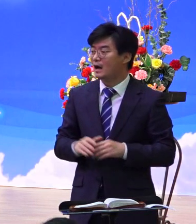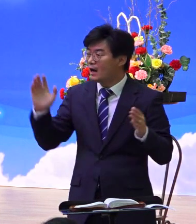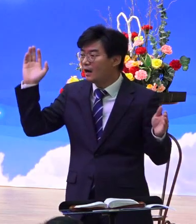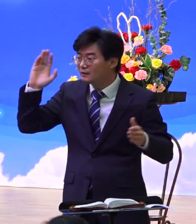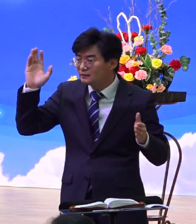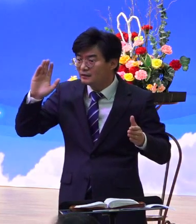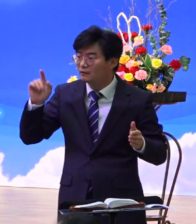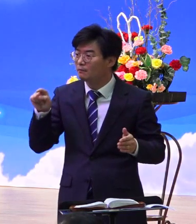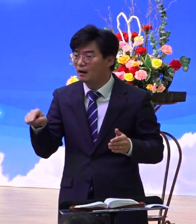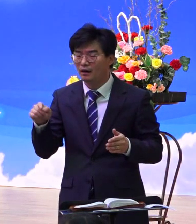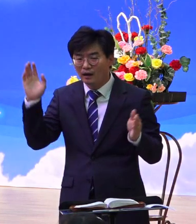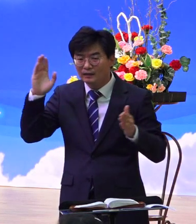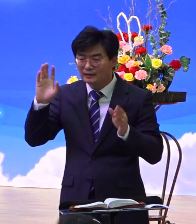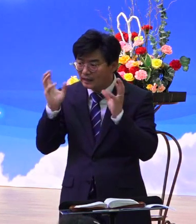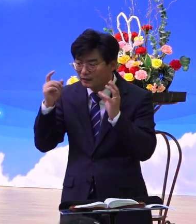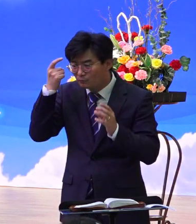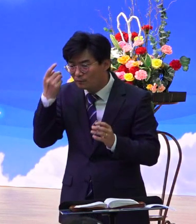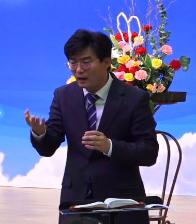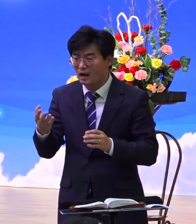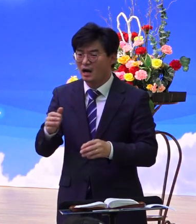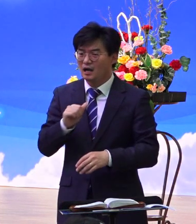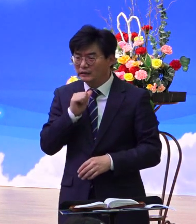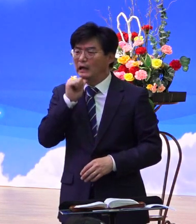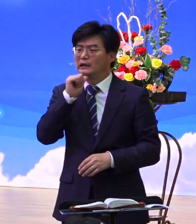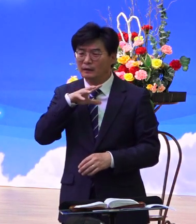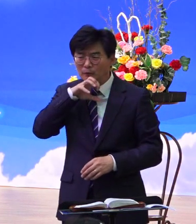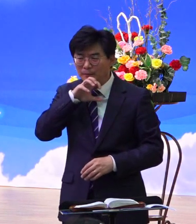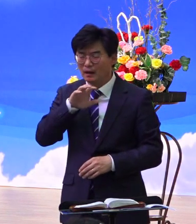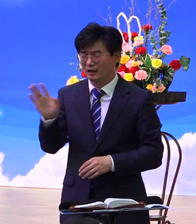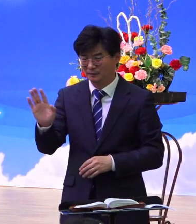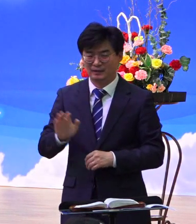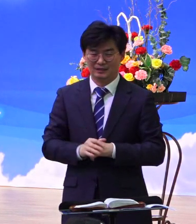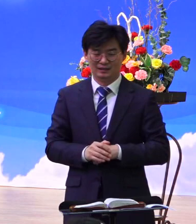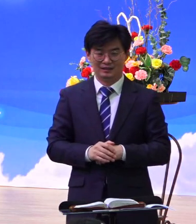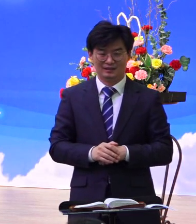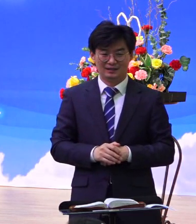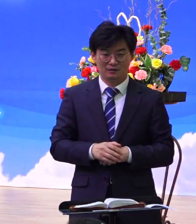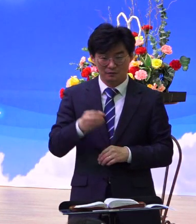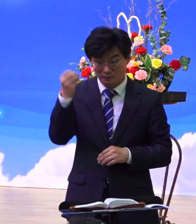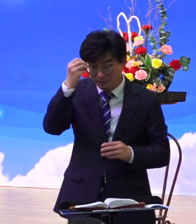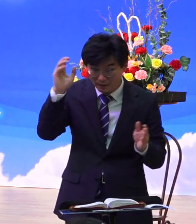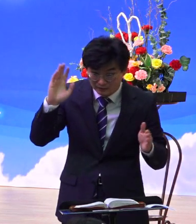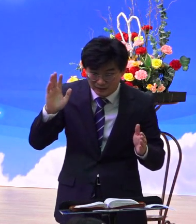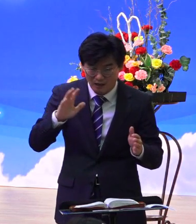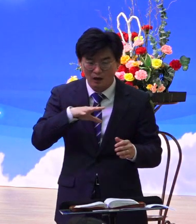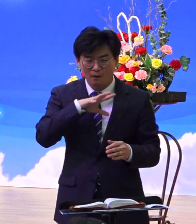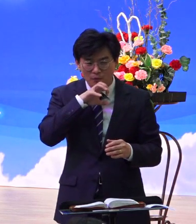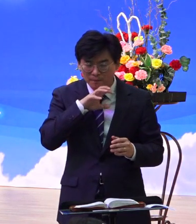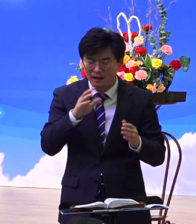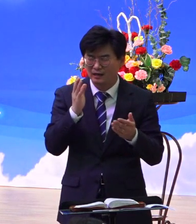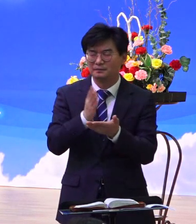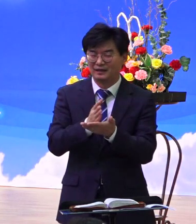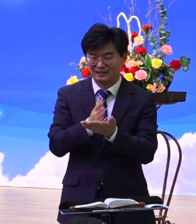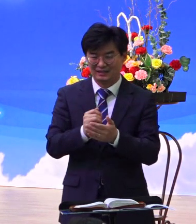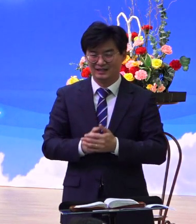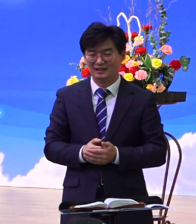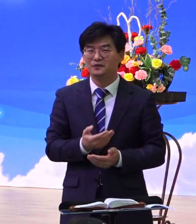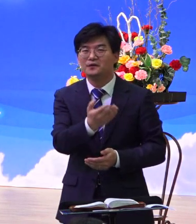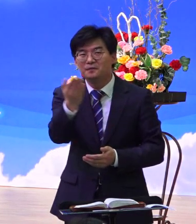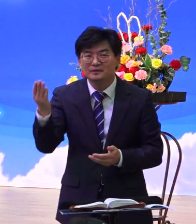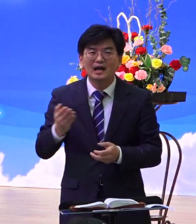왜 그래 하면서 불평할지 모르겠어요. 그러나 그것은 아무것도 아닙니다. 여러분에게 하나님